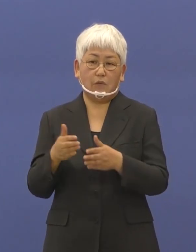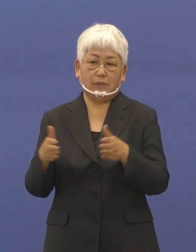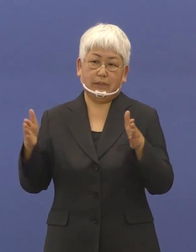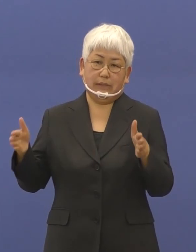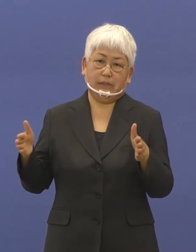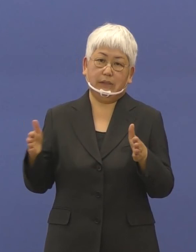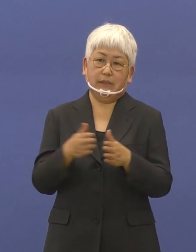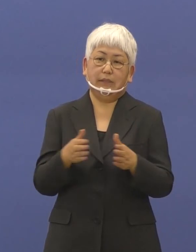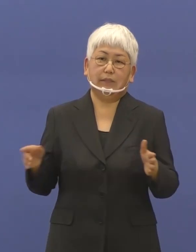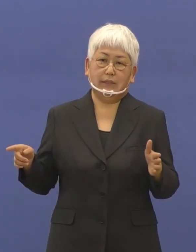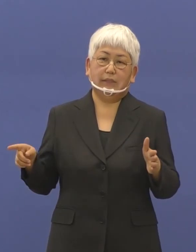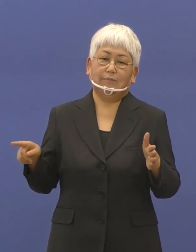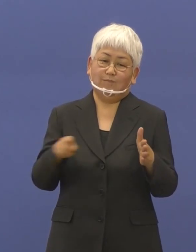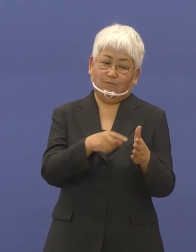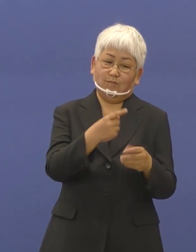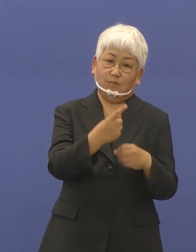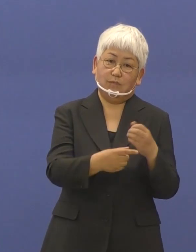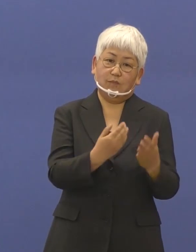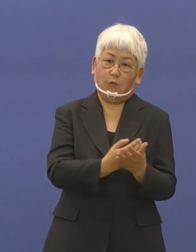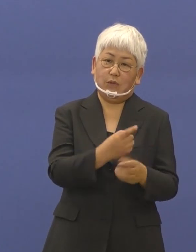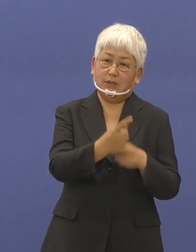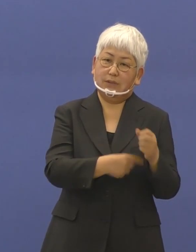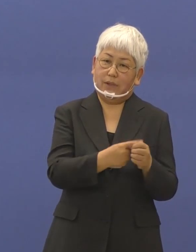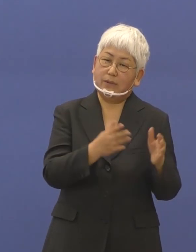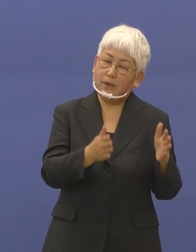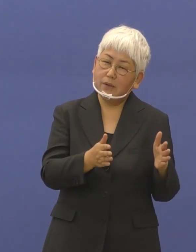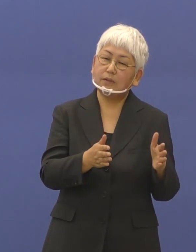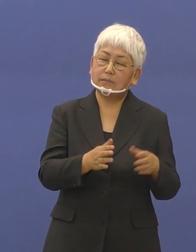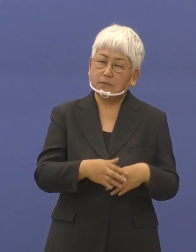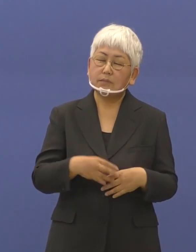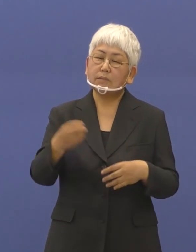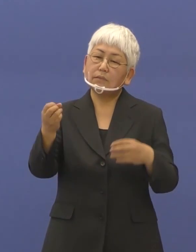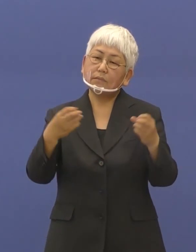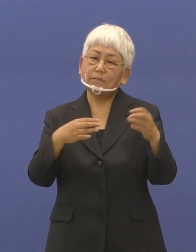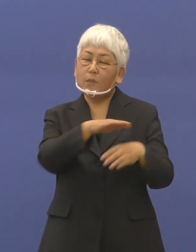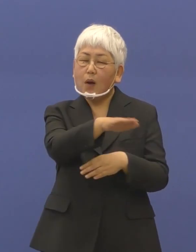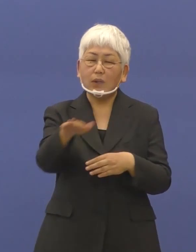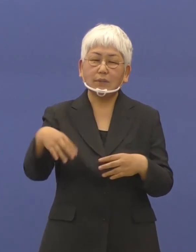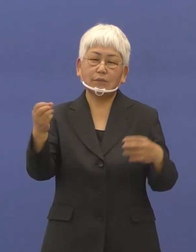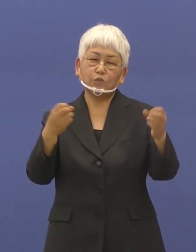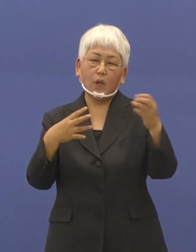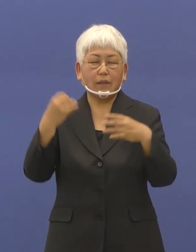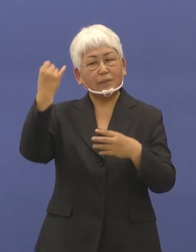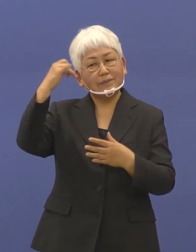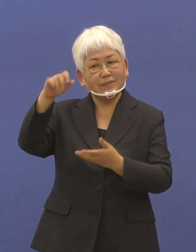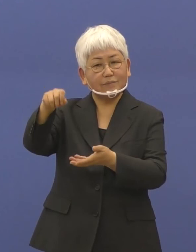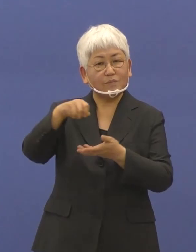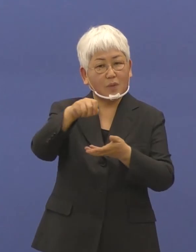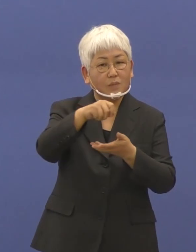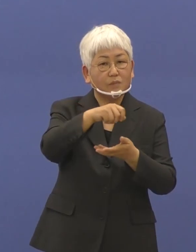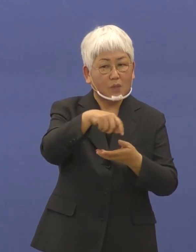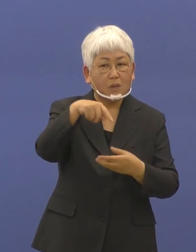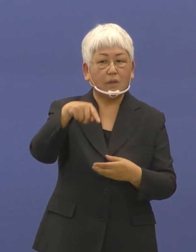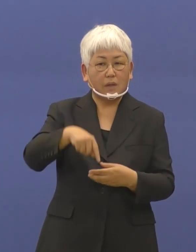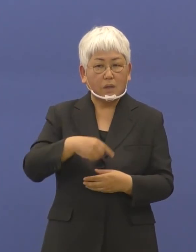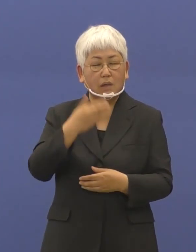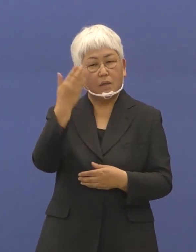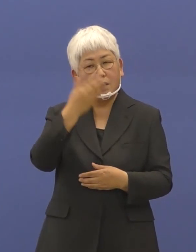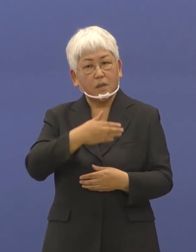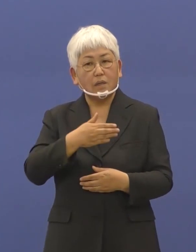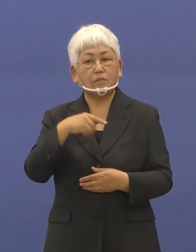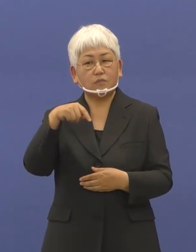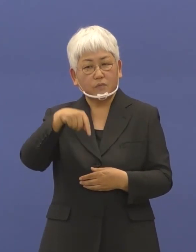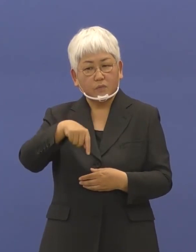進退などに関していろんな声はいただいてて、いろんな声をこう受けた上で検討するというお話があったと思うんです